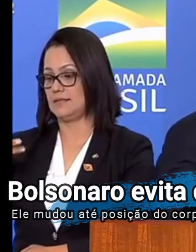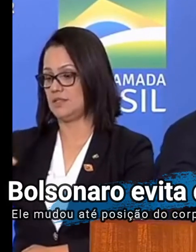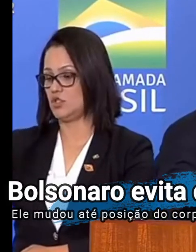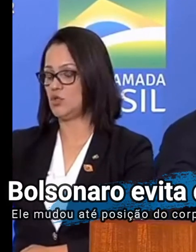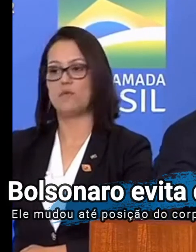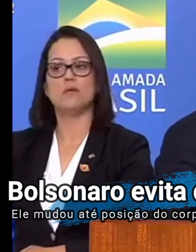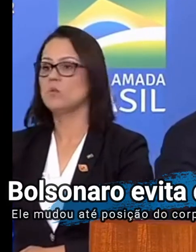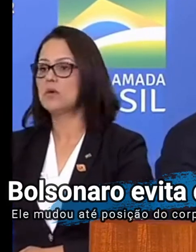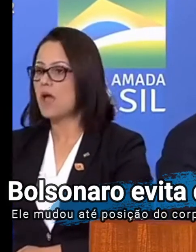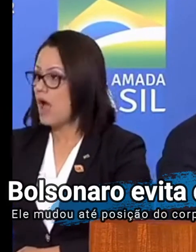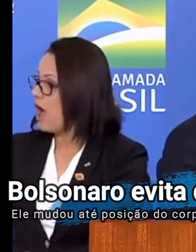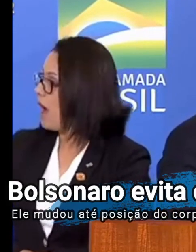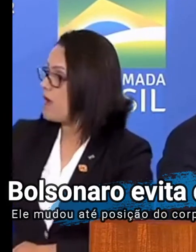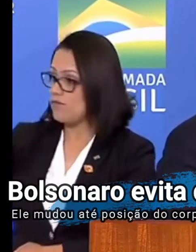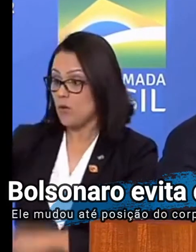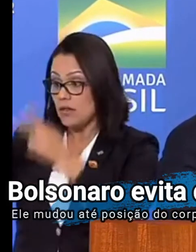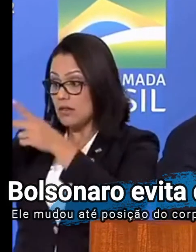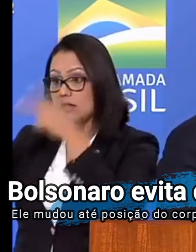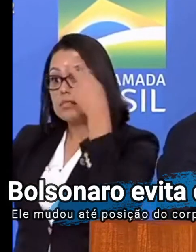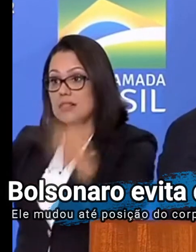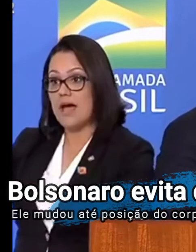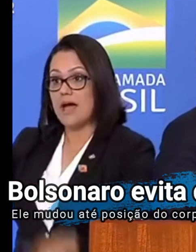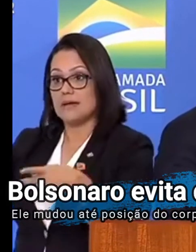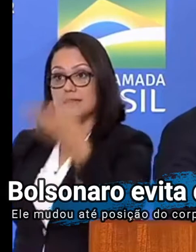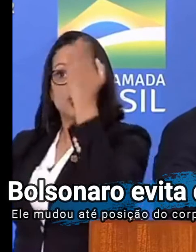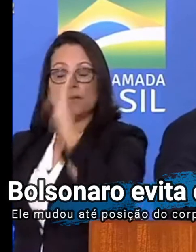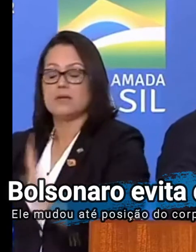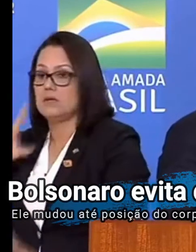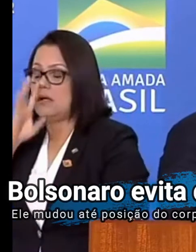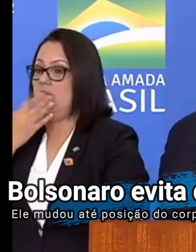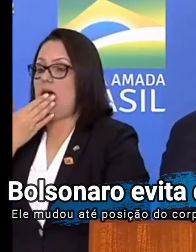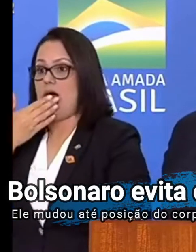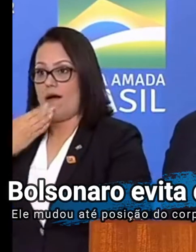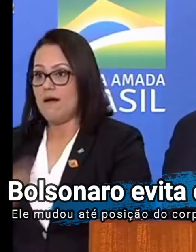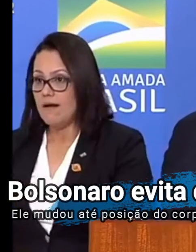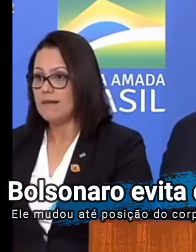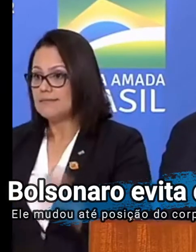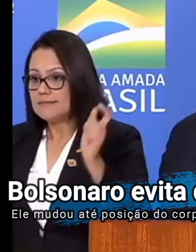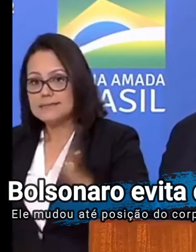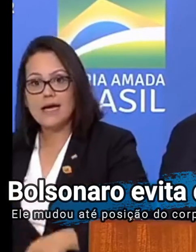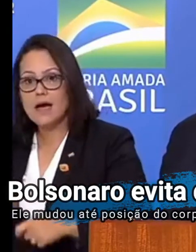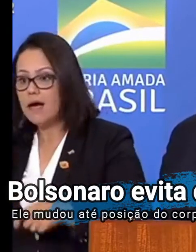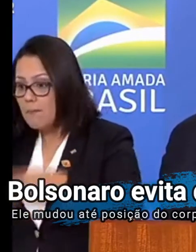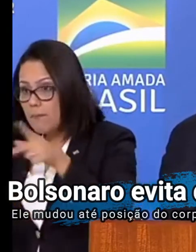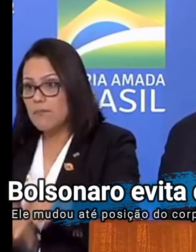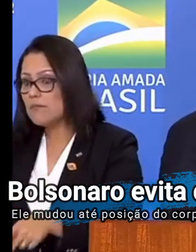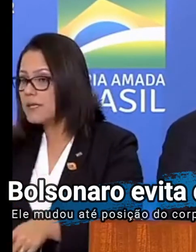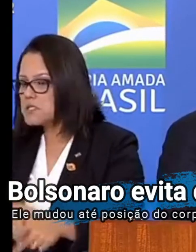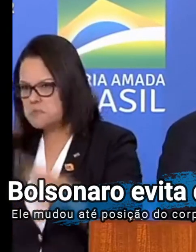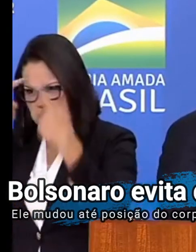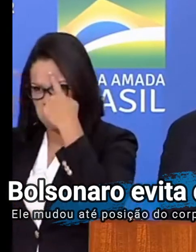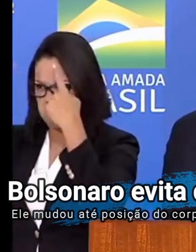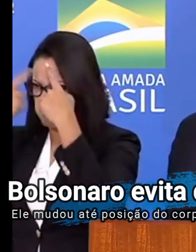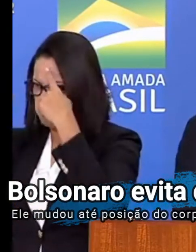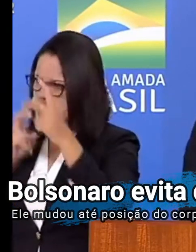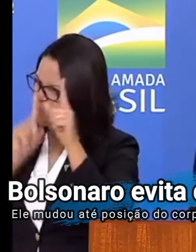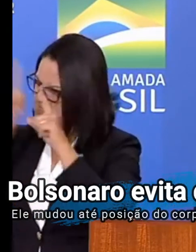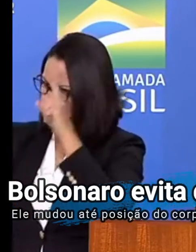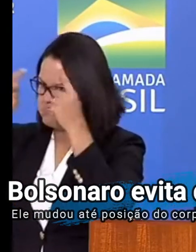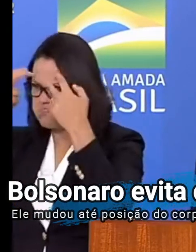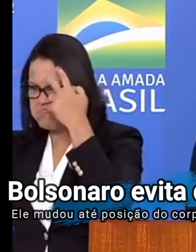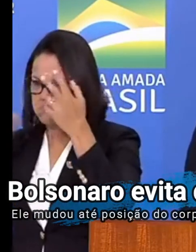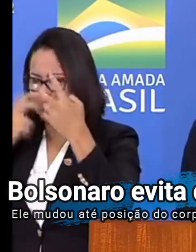avião é nosso o brasileiro é inacreditável daí para cá passado por meleiro a tarde atendemos